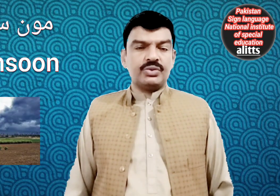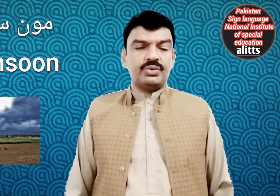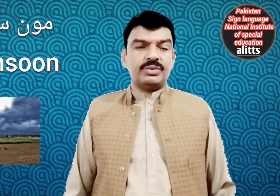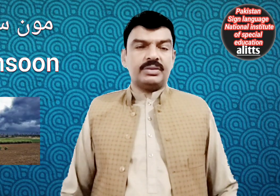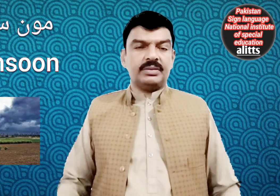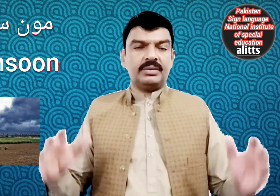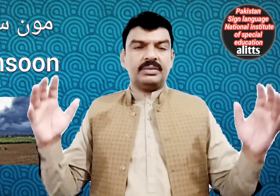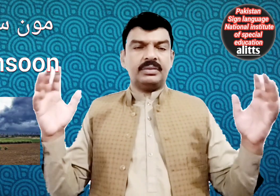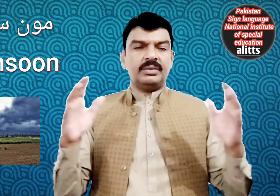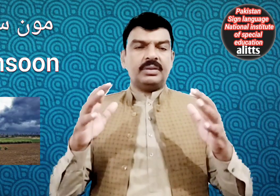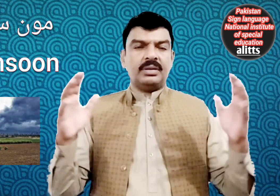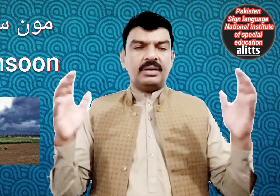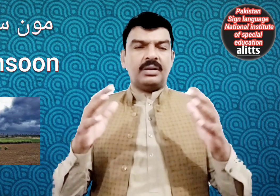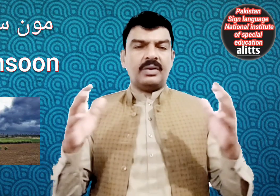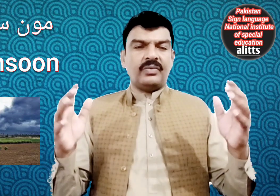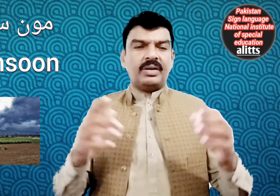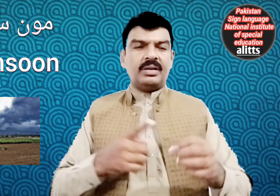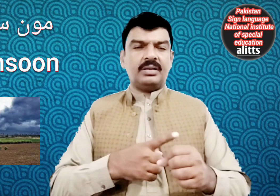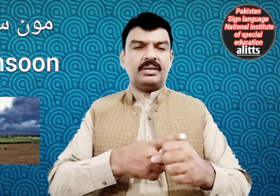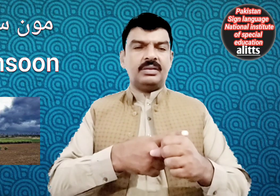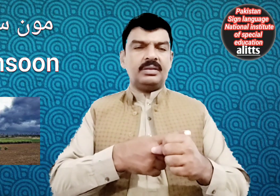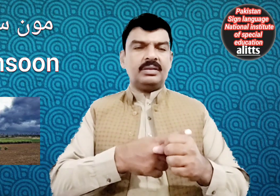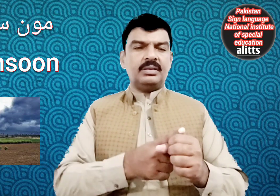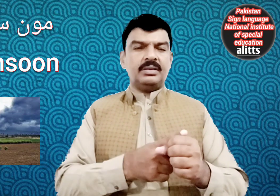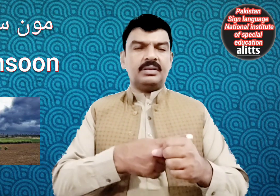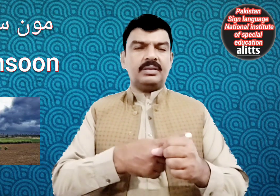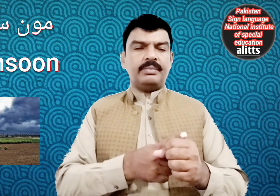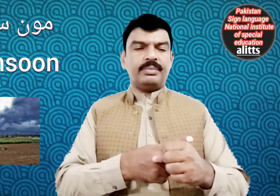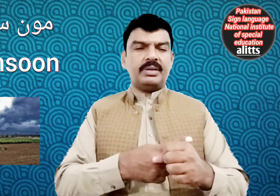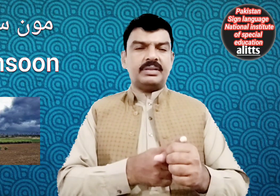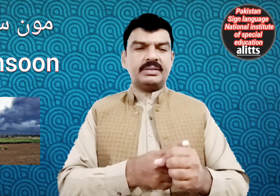मूनसून, हवा, कंपास।